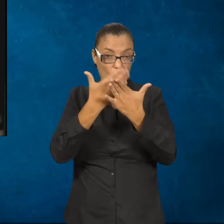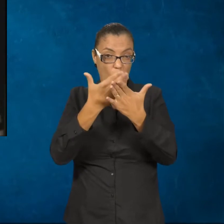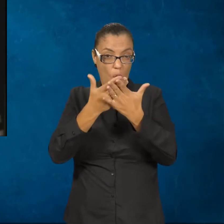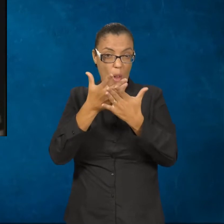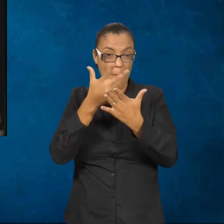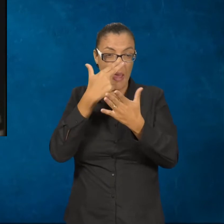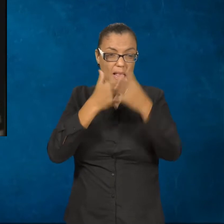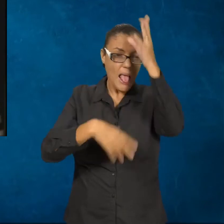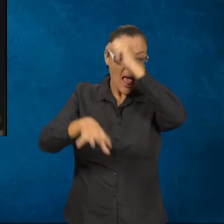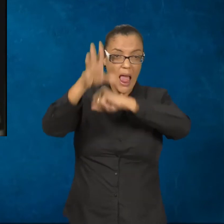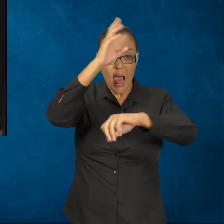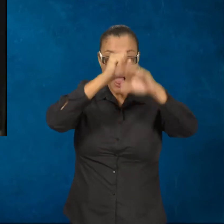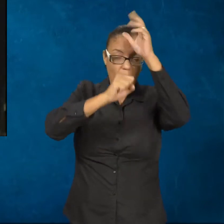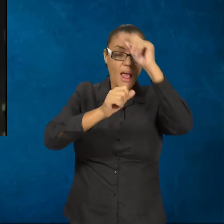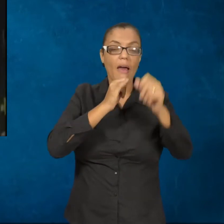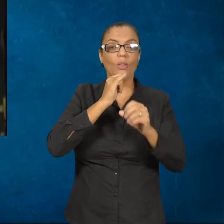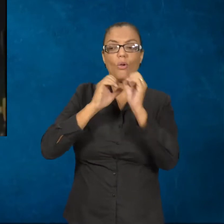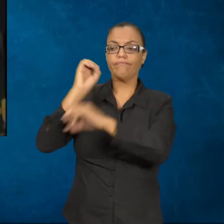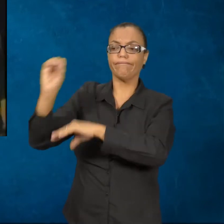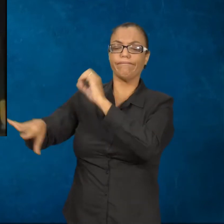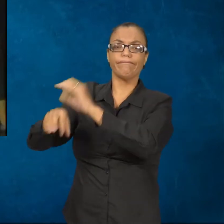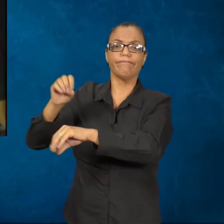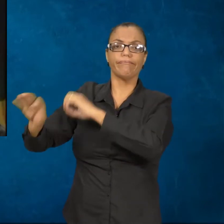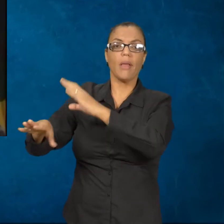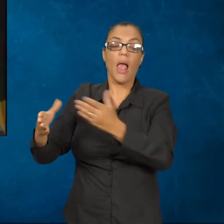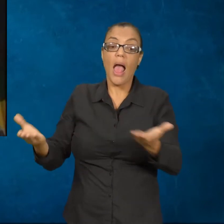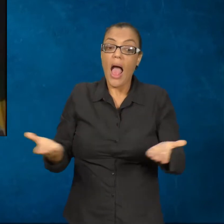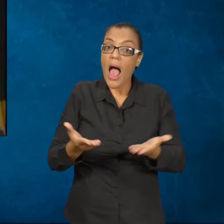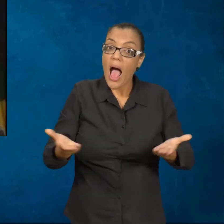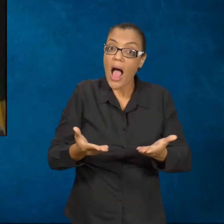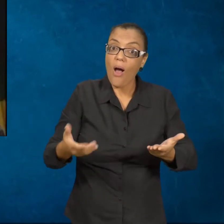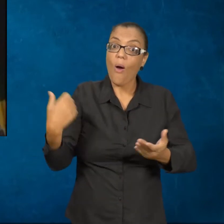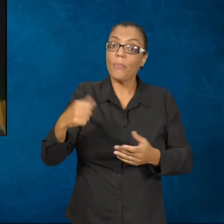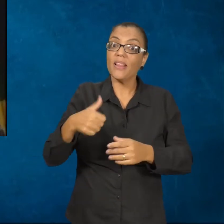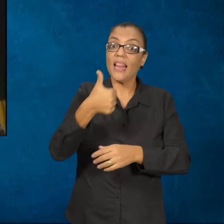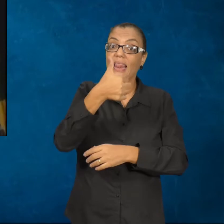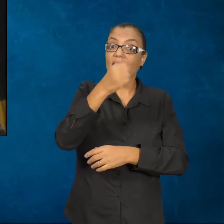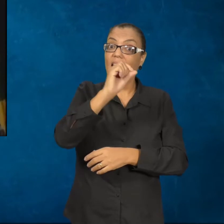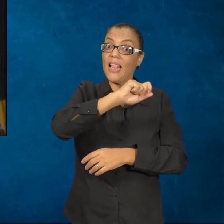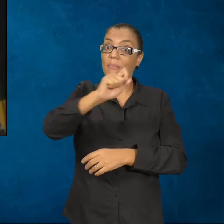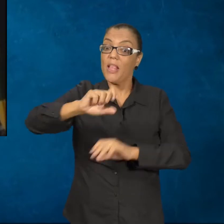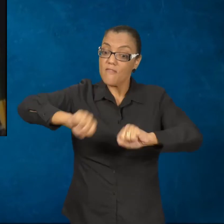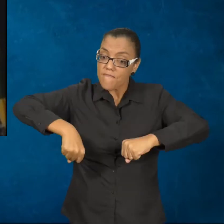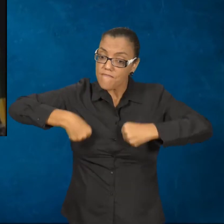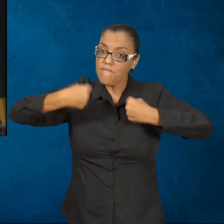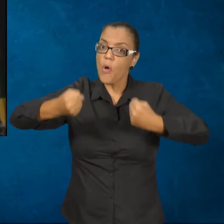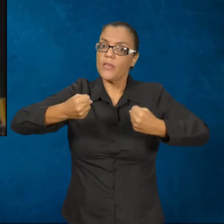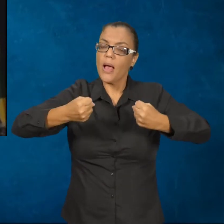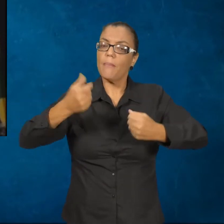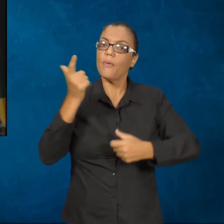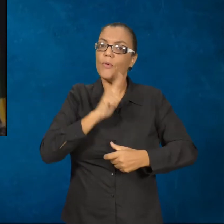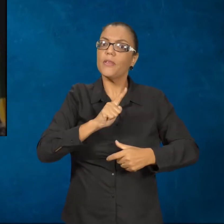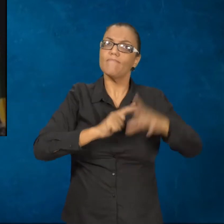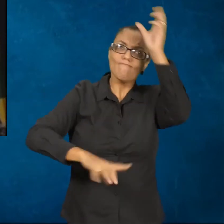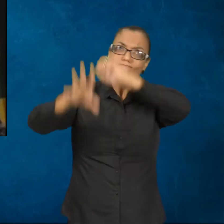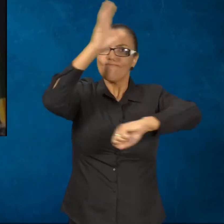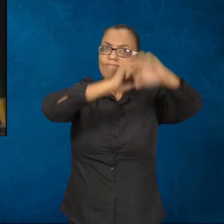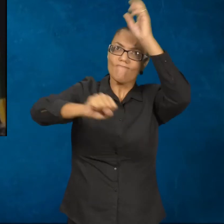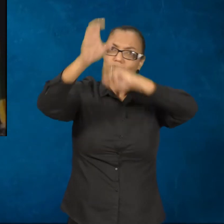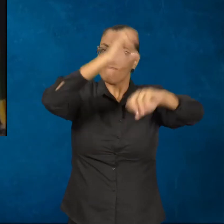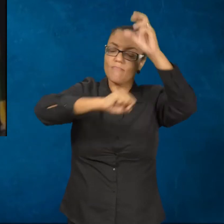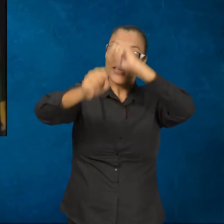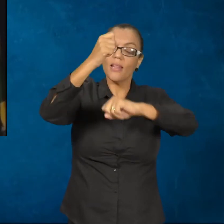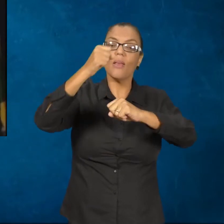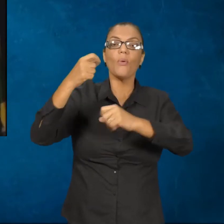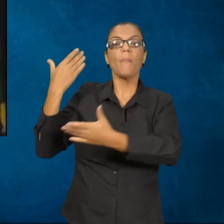muito. Mas se seu filho está numa escola regular, é só criar nele o hábito de estudar todo dia.